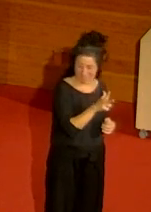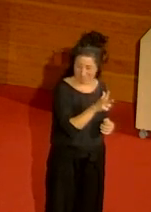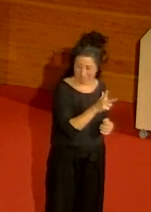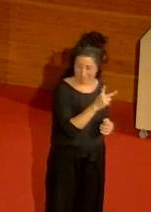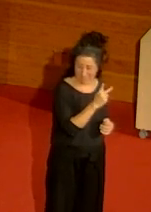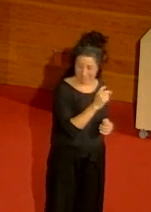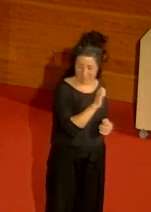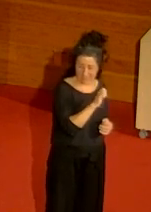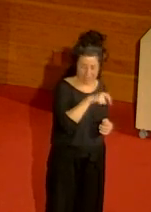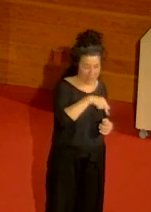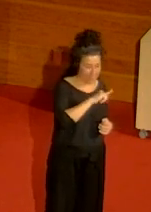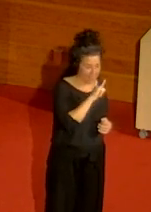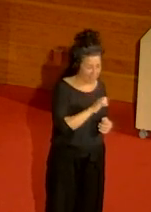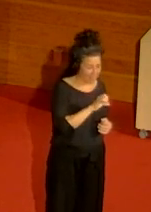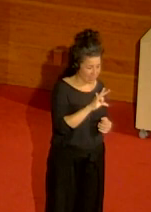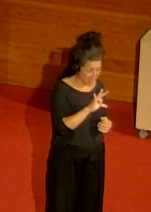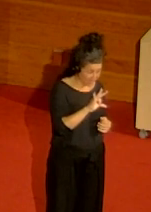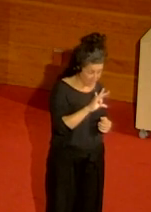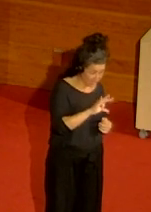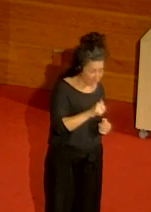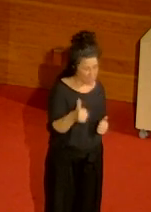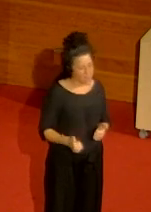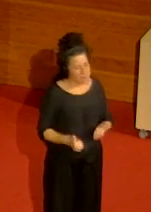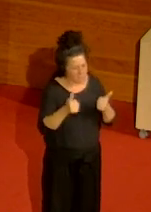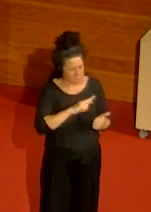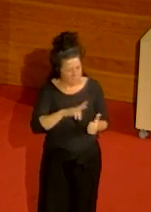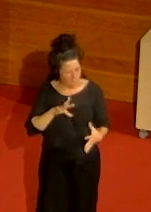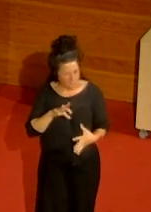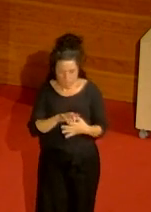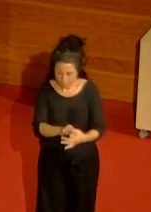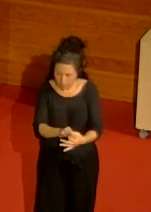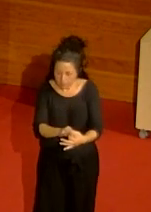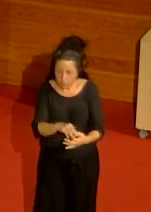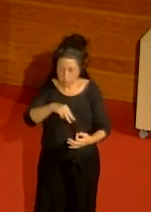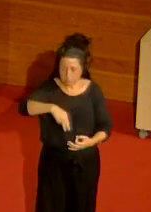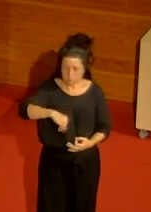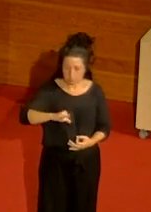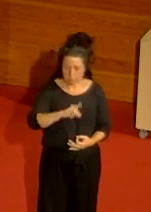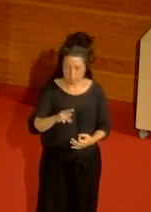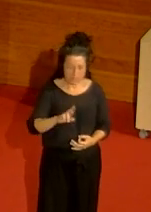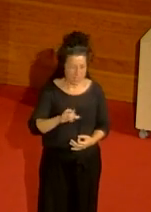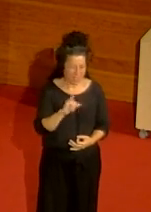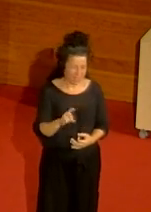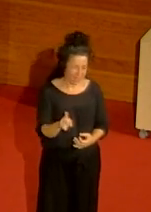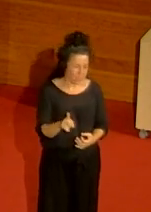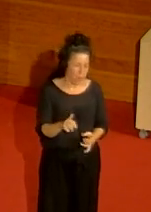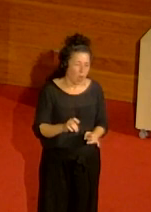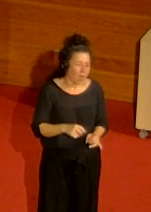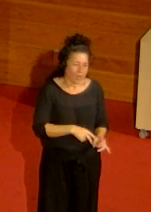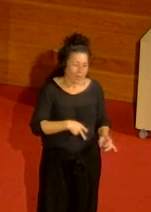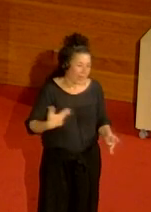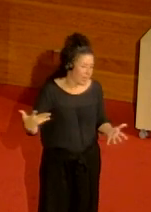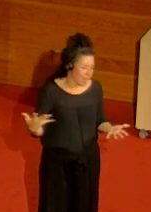más conservadora suelen ser misóginos por supuesto no se puede generalizar pero es una tendencia bastante Clara